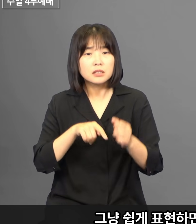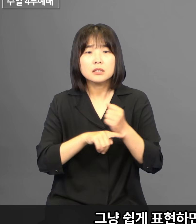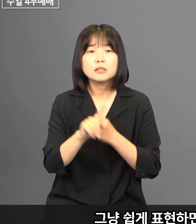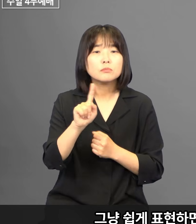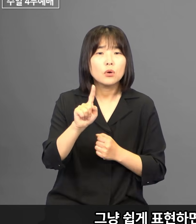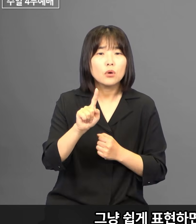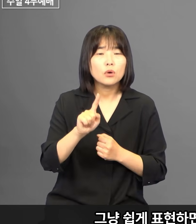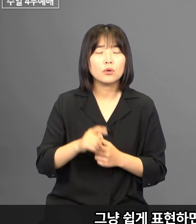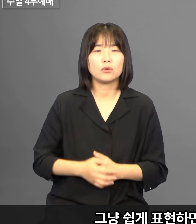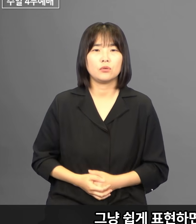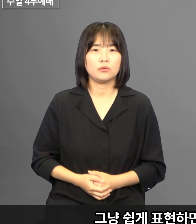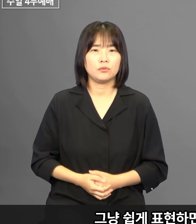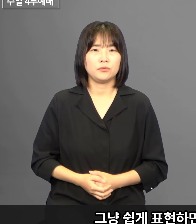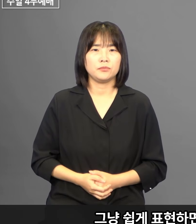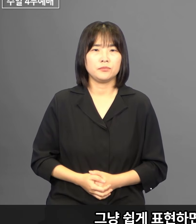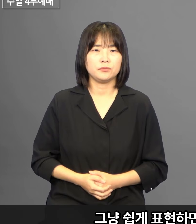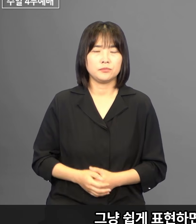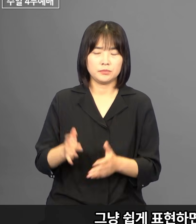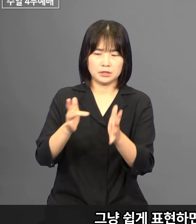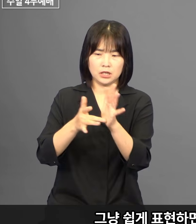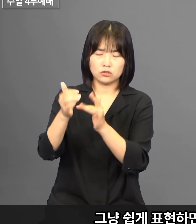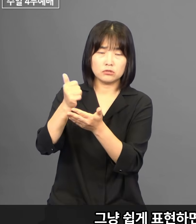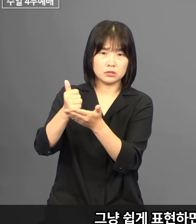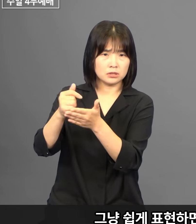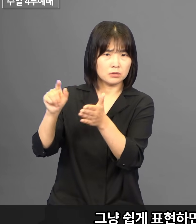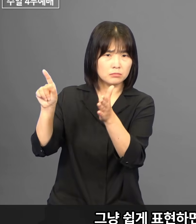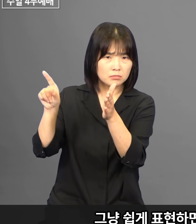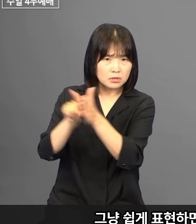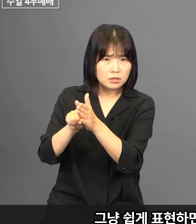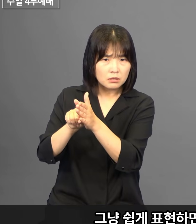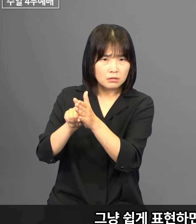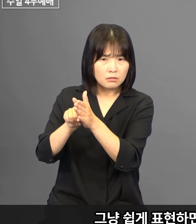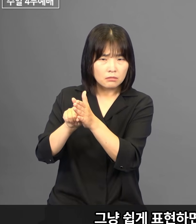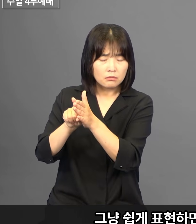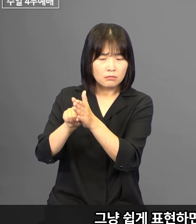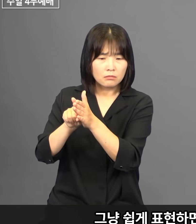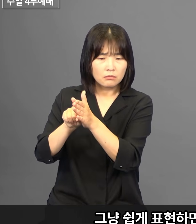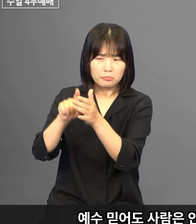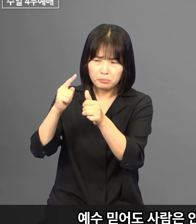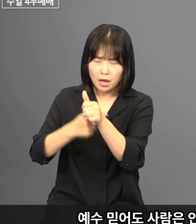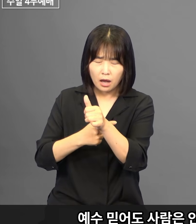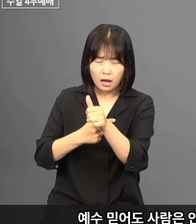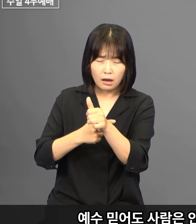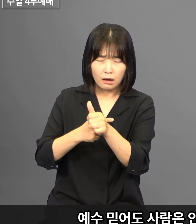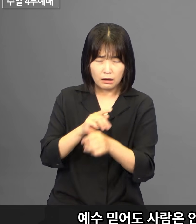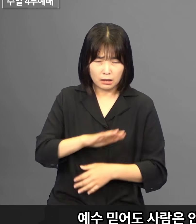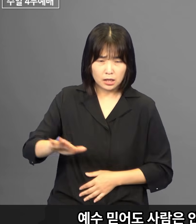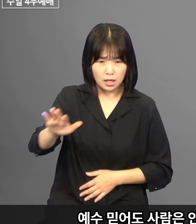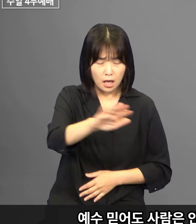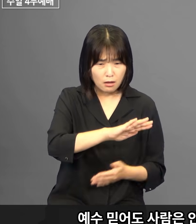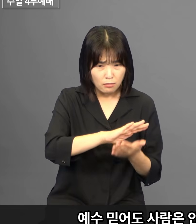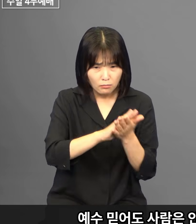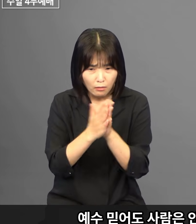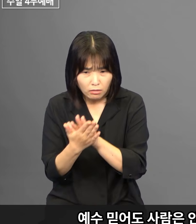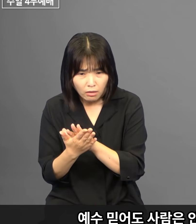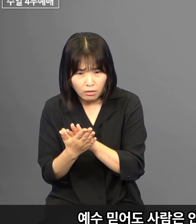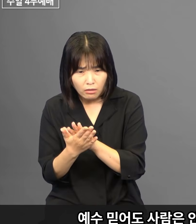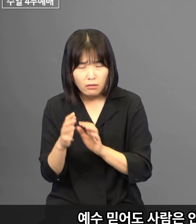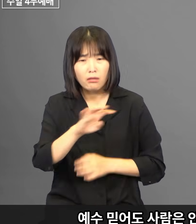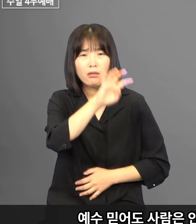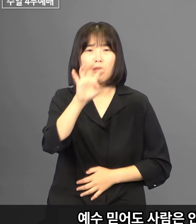쉽게 표현하면 예수 믿는다고 다 변하나? 예수 믿어도 사람은 안